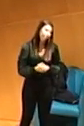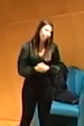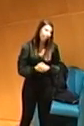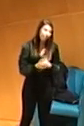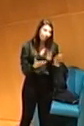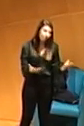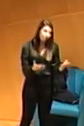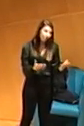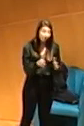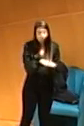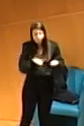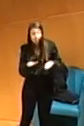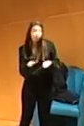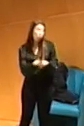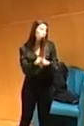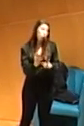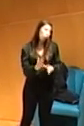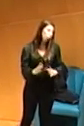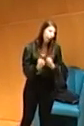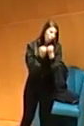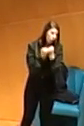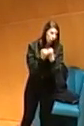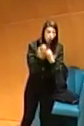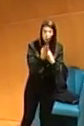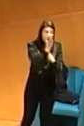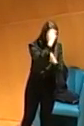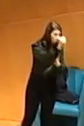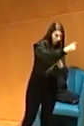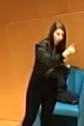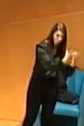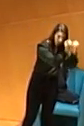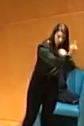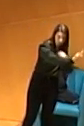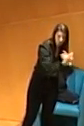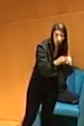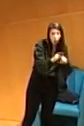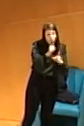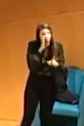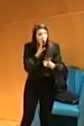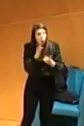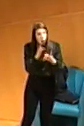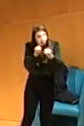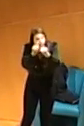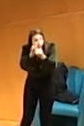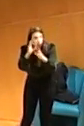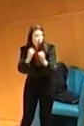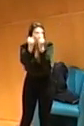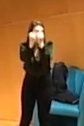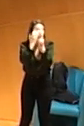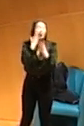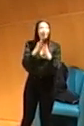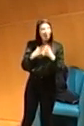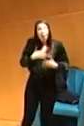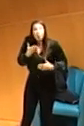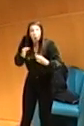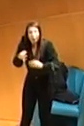Il faut être des compétences, il faut que les professionnels soient compétents et il faut donner des compétences aux parents. Parce que l'amour sans compétences,